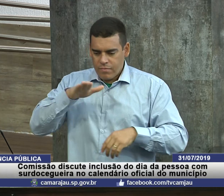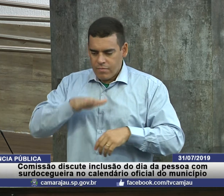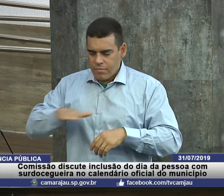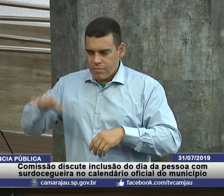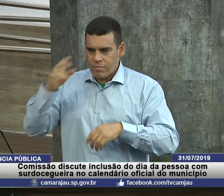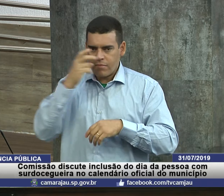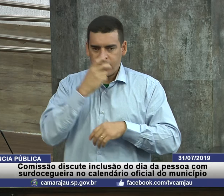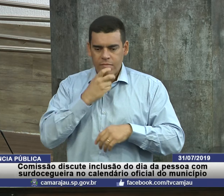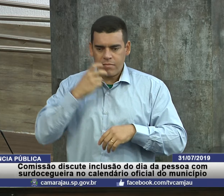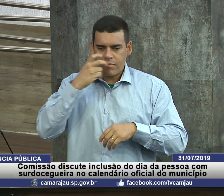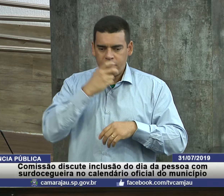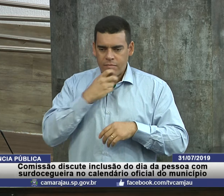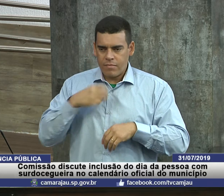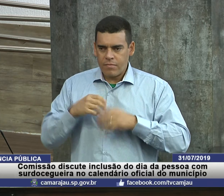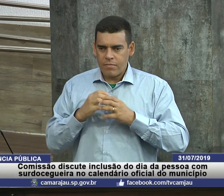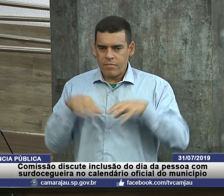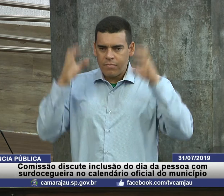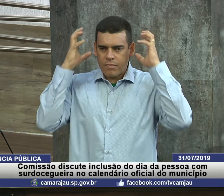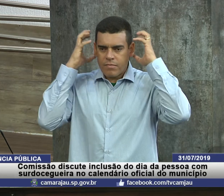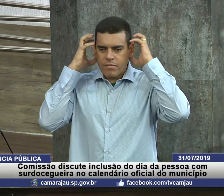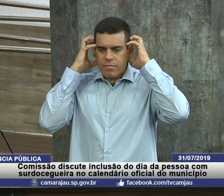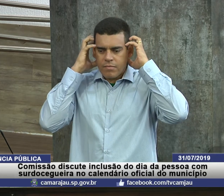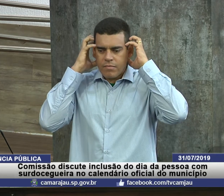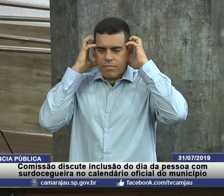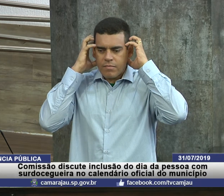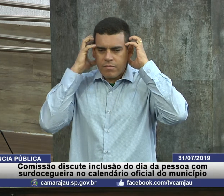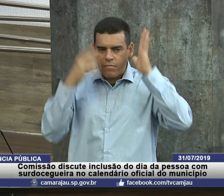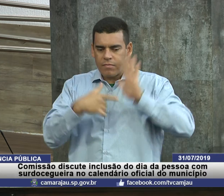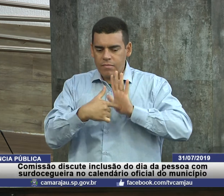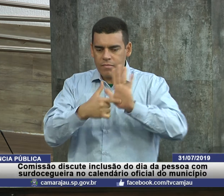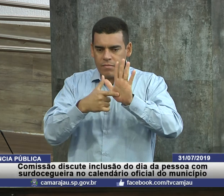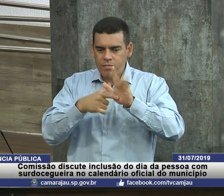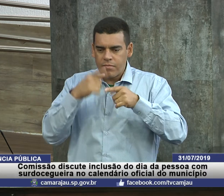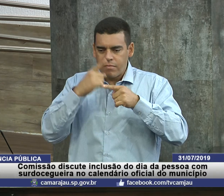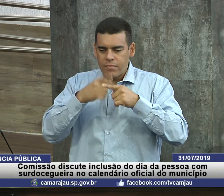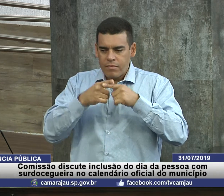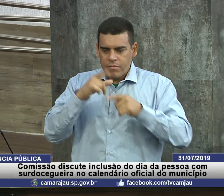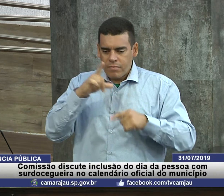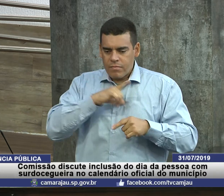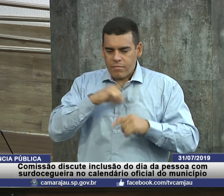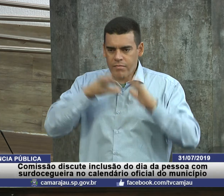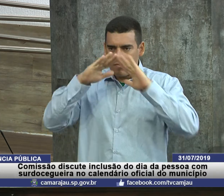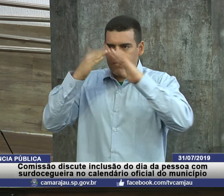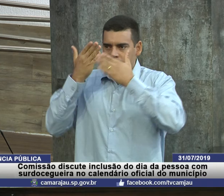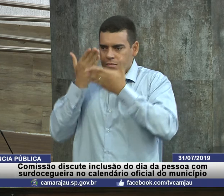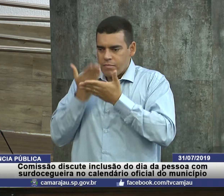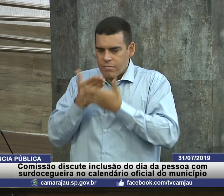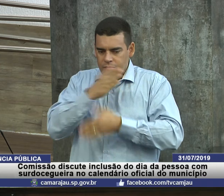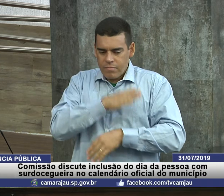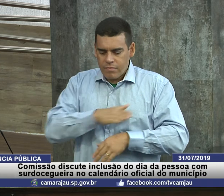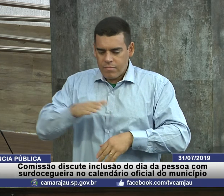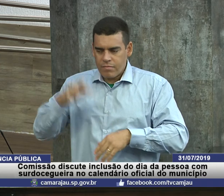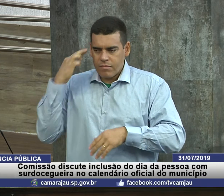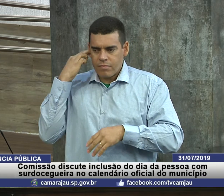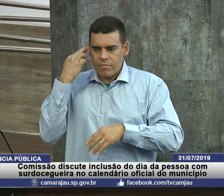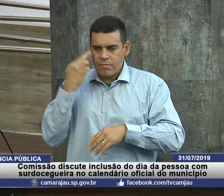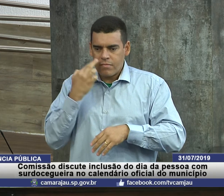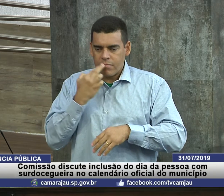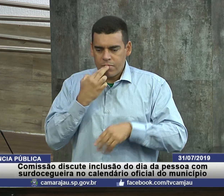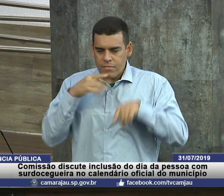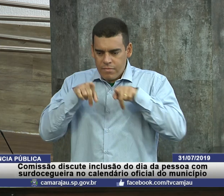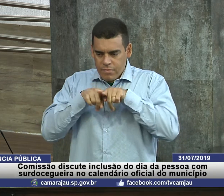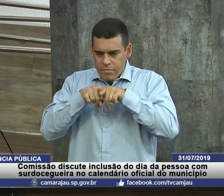foi uma infância como uma criança que, como acontece com a maioria das crianças surdas, acaba tendo que fazer